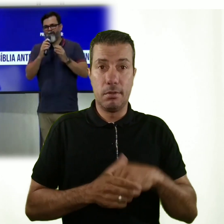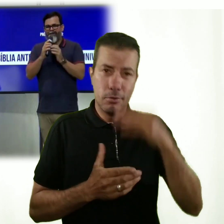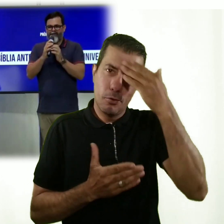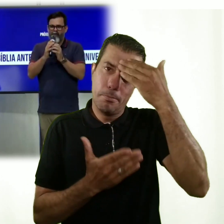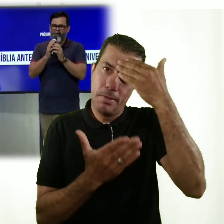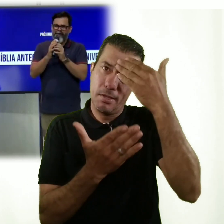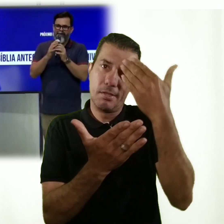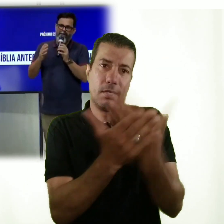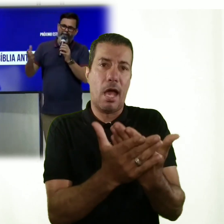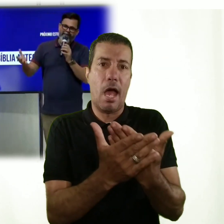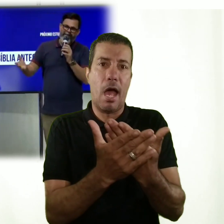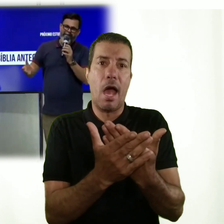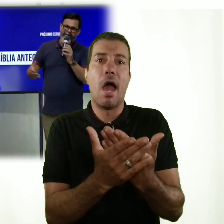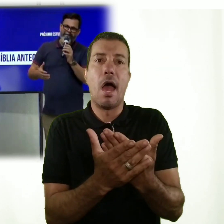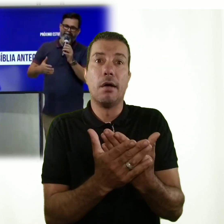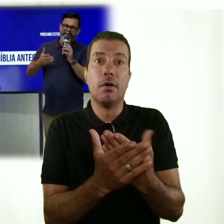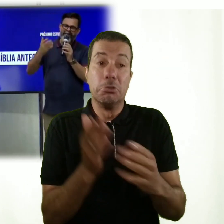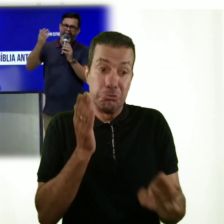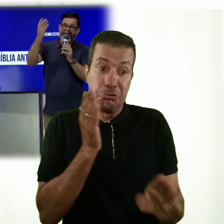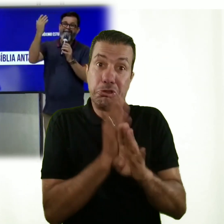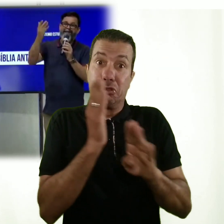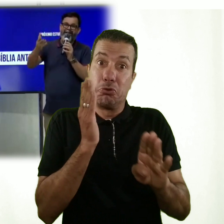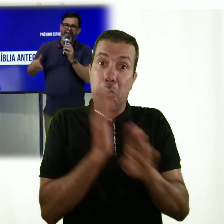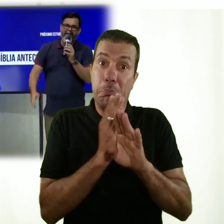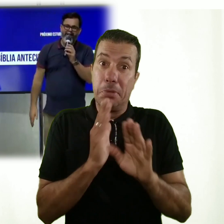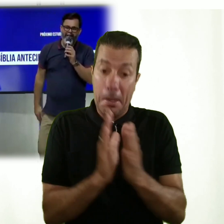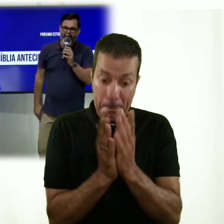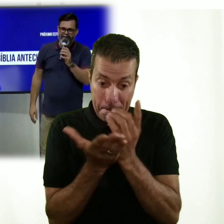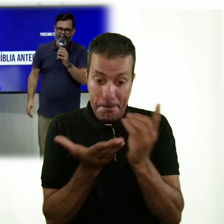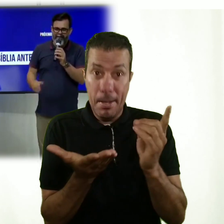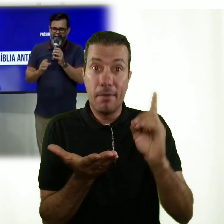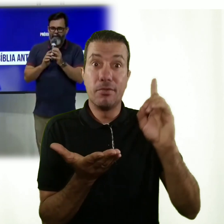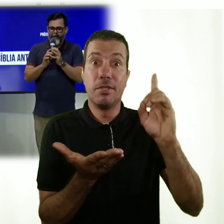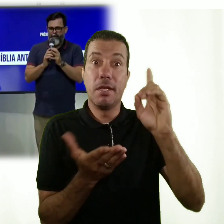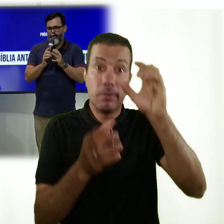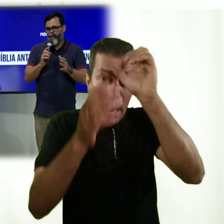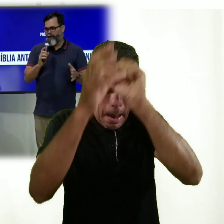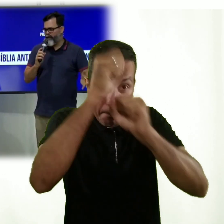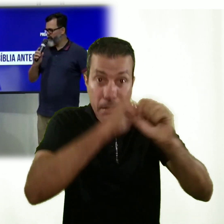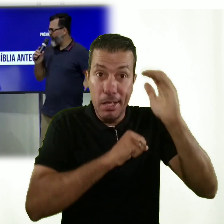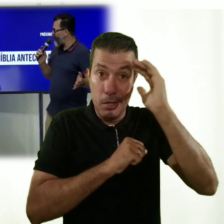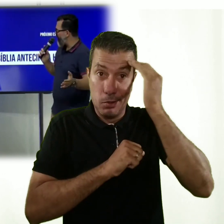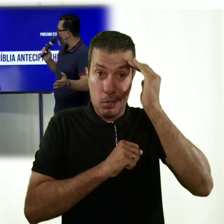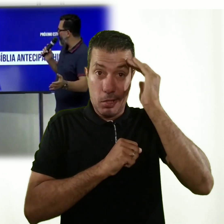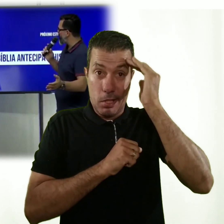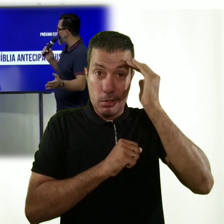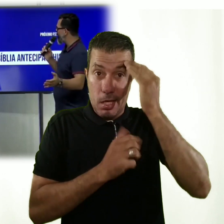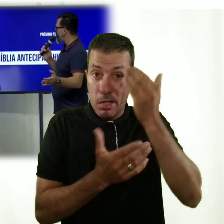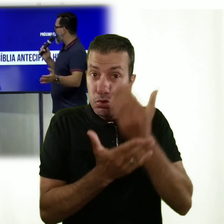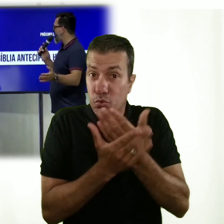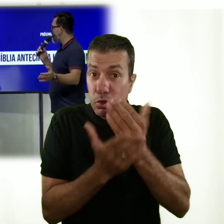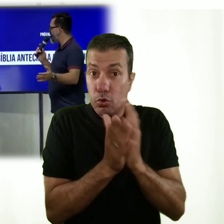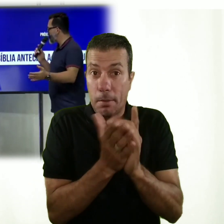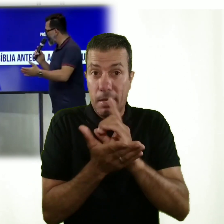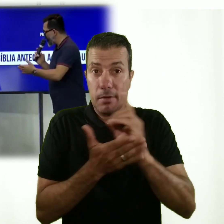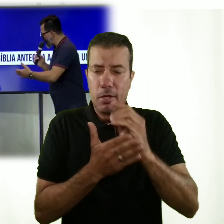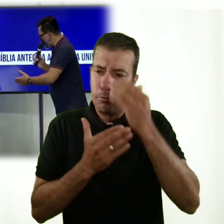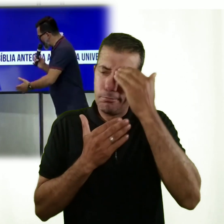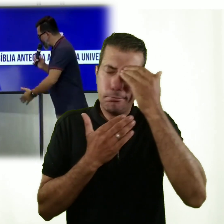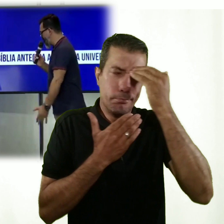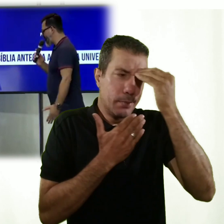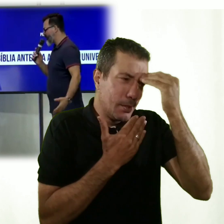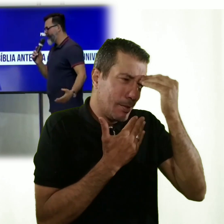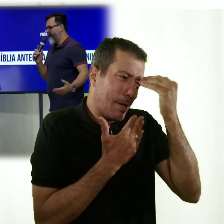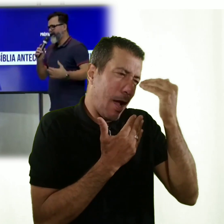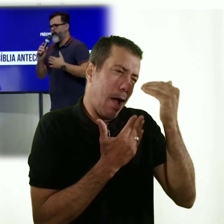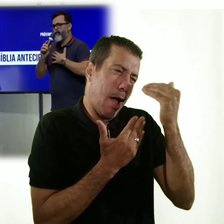nós podemos descobrir, aprender e entender a partir do estudo da Bíblia. Muito obrigado, Armandinho, obrigado por dividir